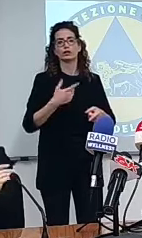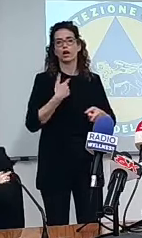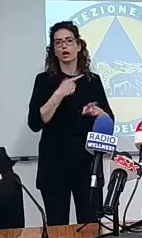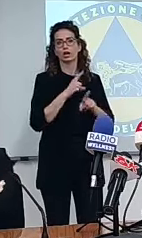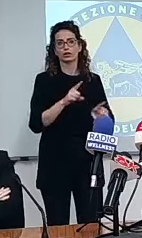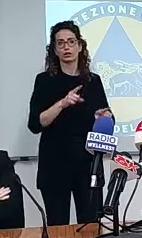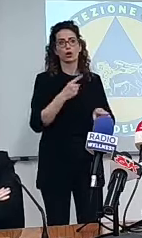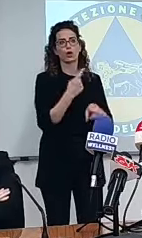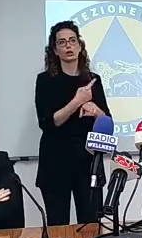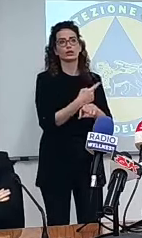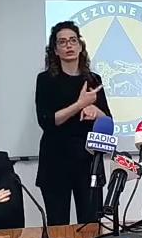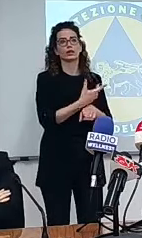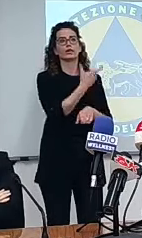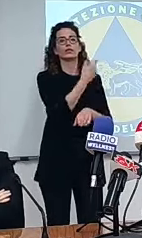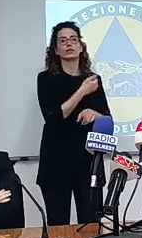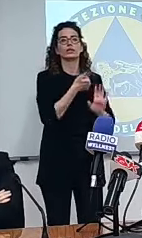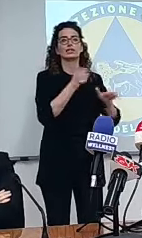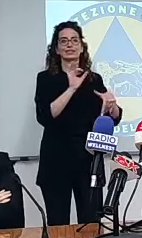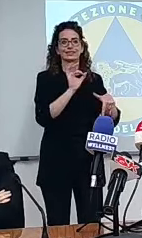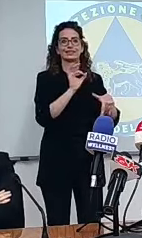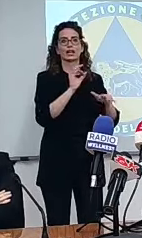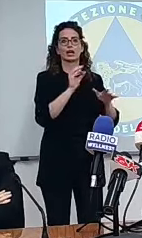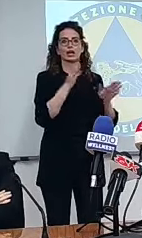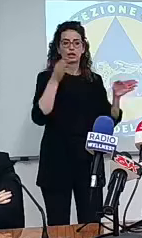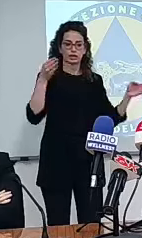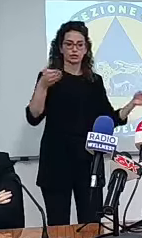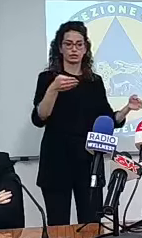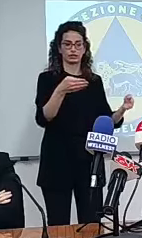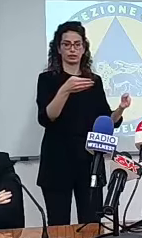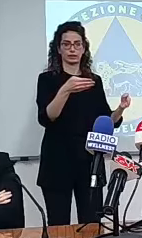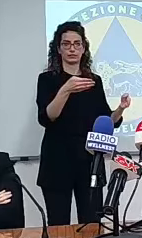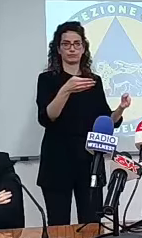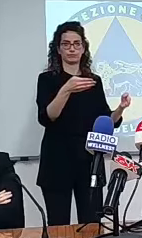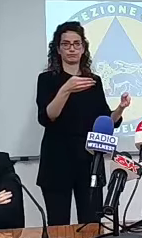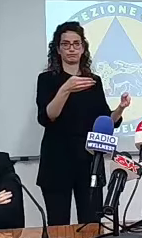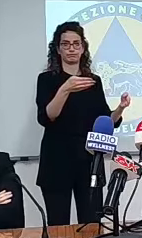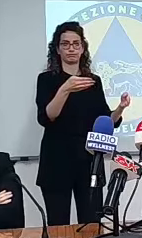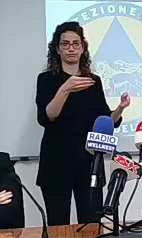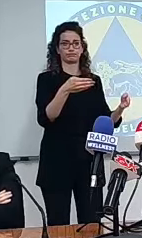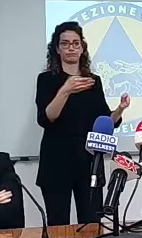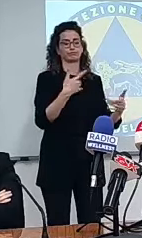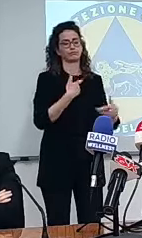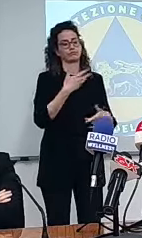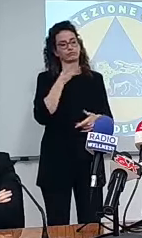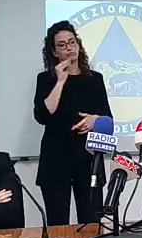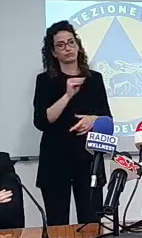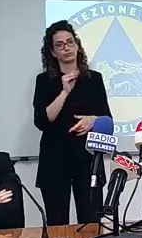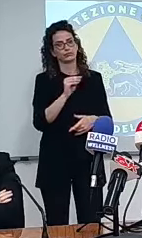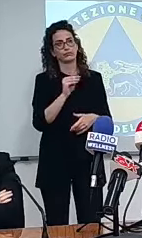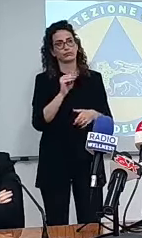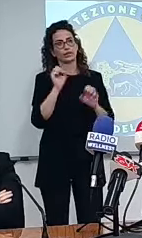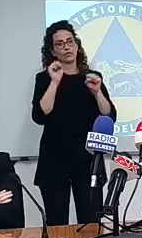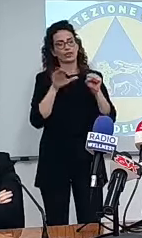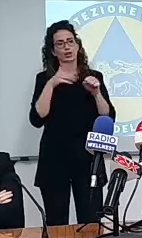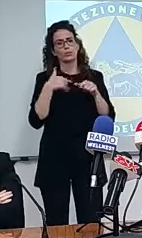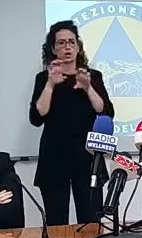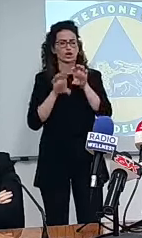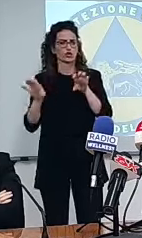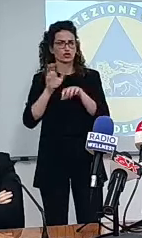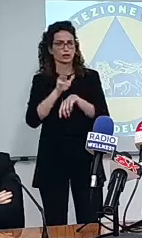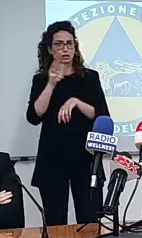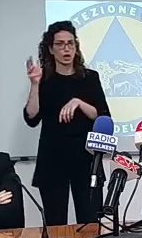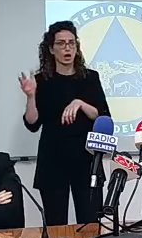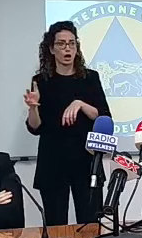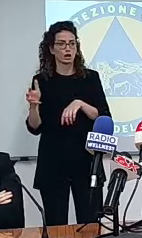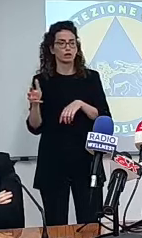bisogna vaccinare gli over 60 e concentrarsi sugli over 60. Le chiedo, il fatto che il Veneto, come altre regioni, abbia